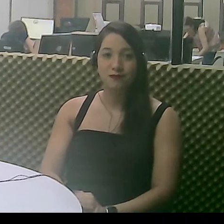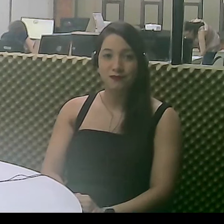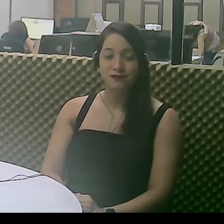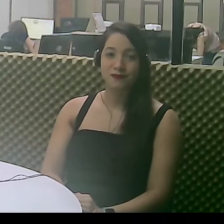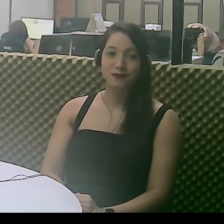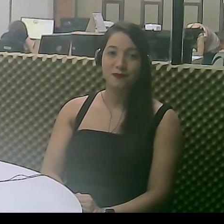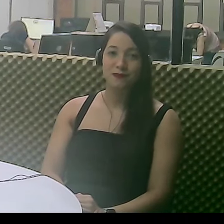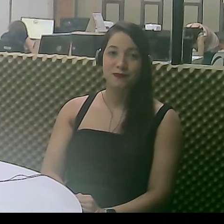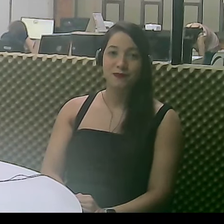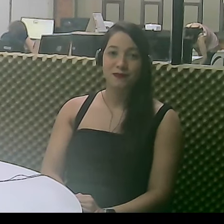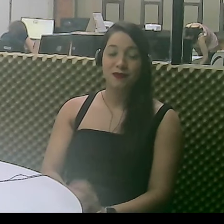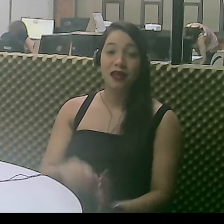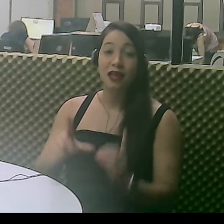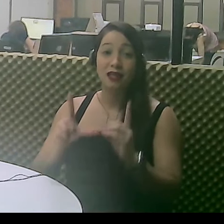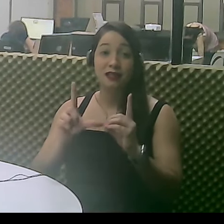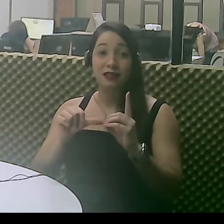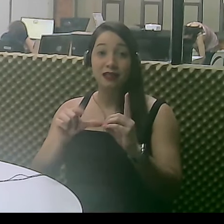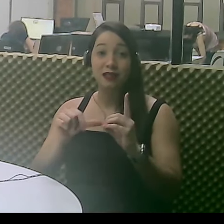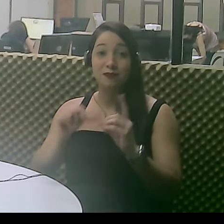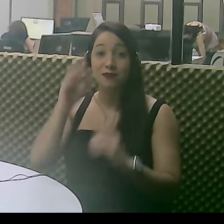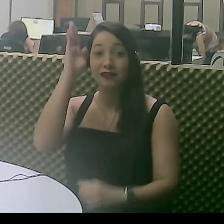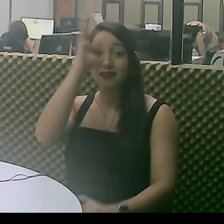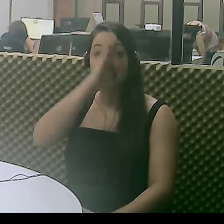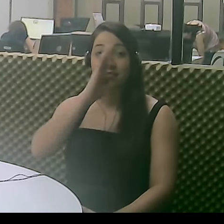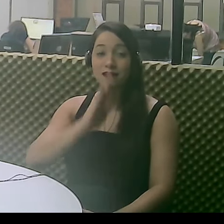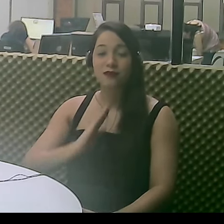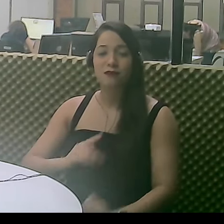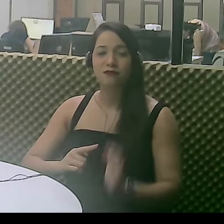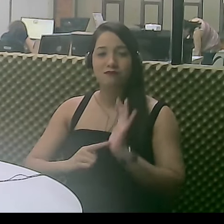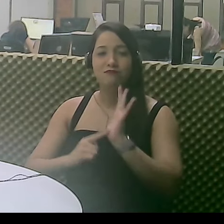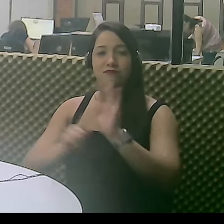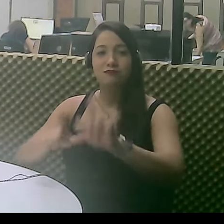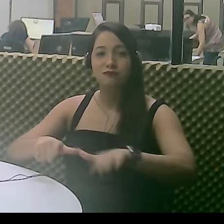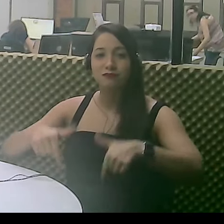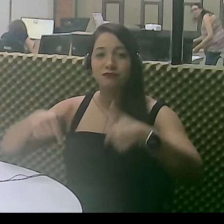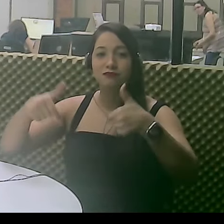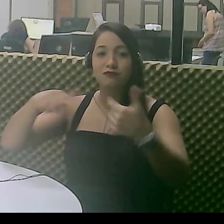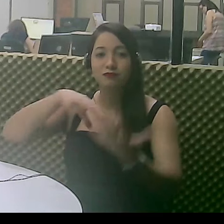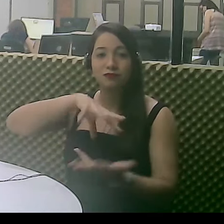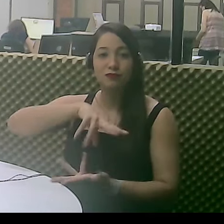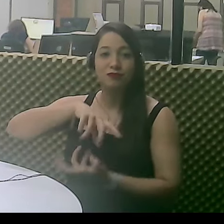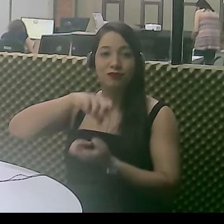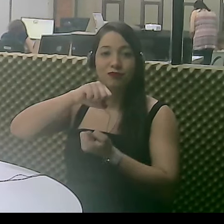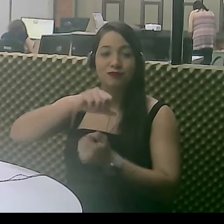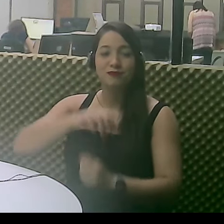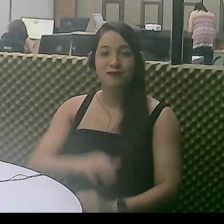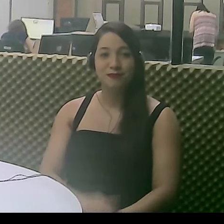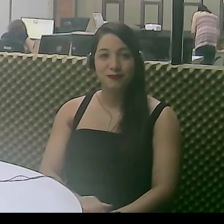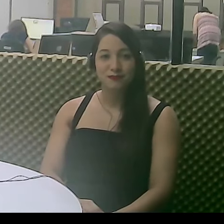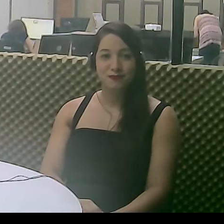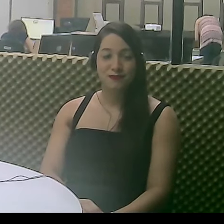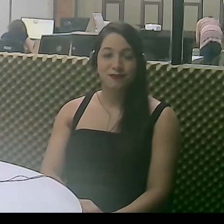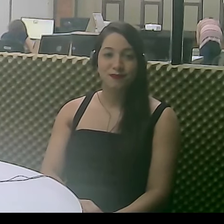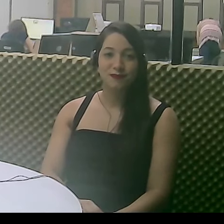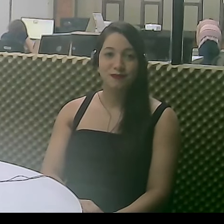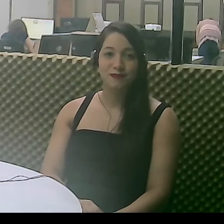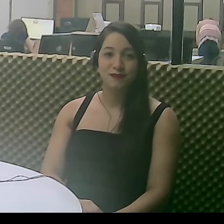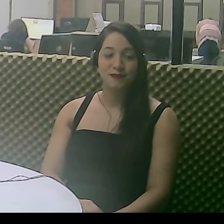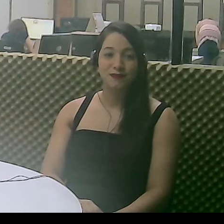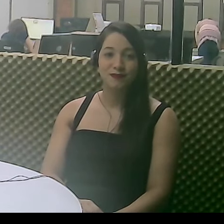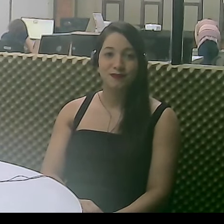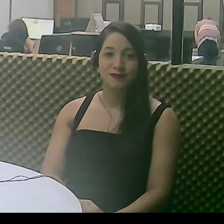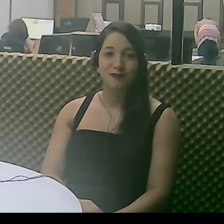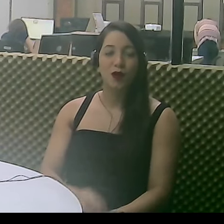Nova demais se destaca nacionalmente com ações que promovem a sustentabilidade e